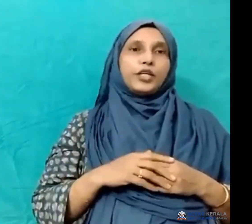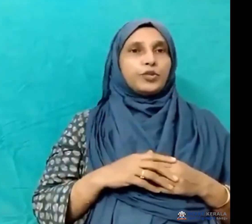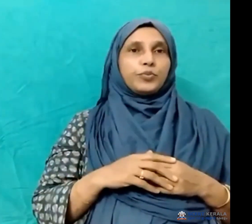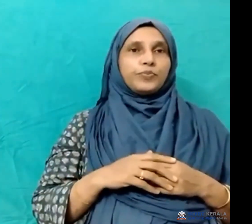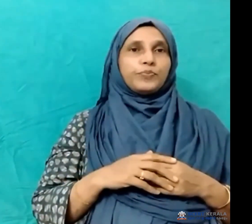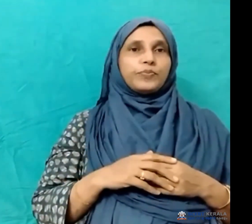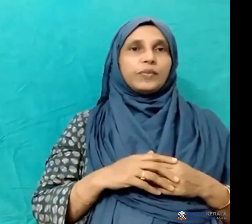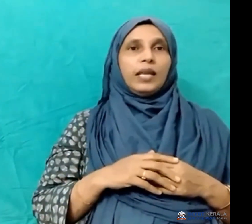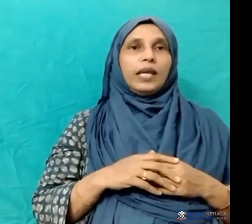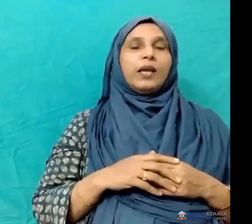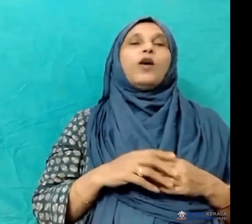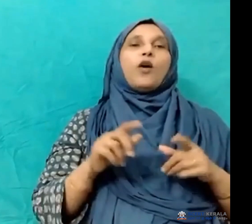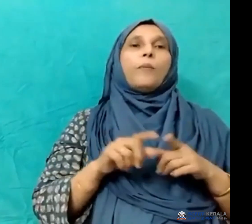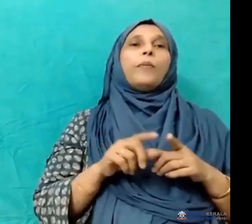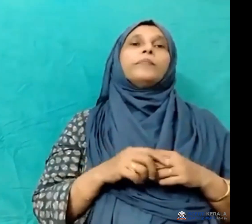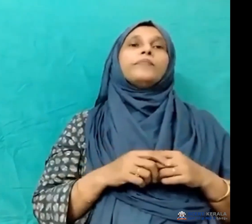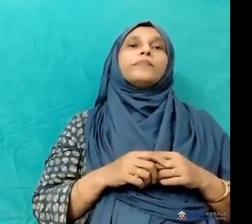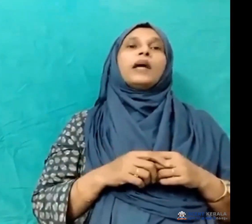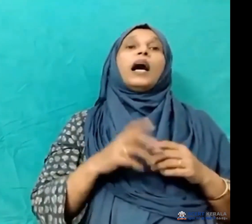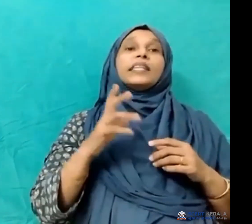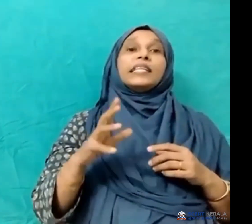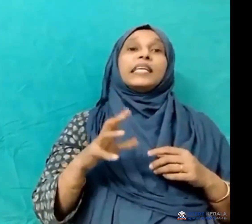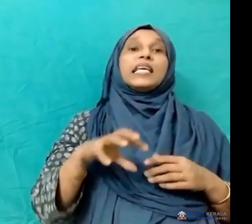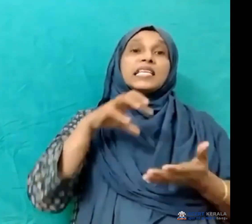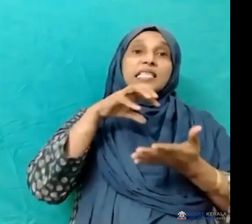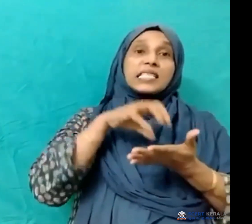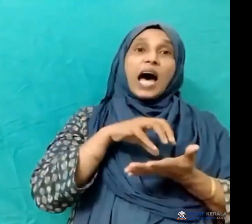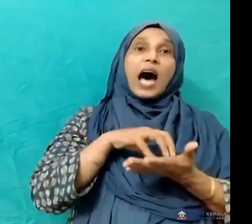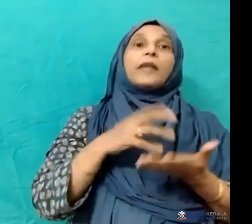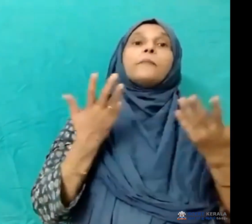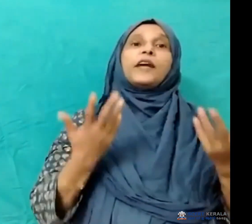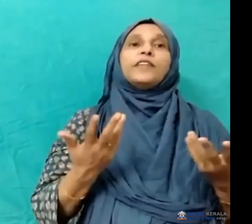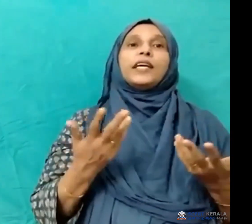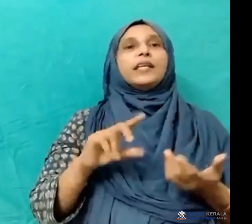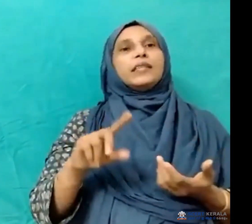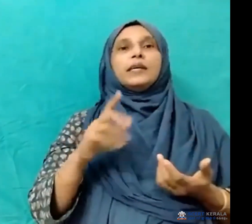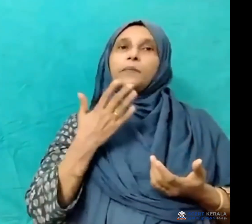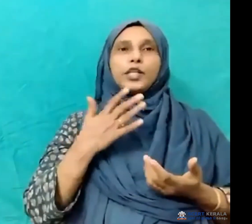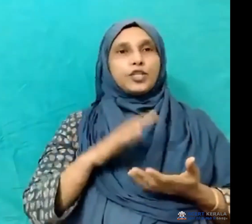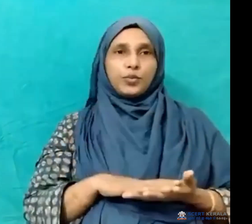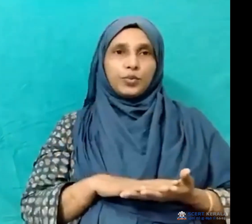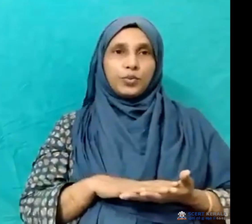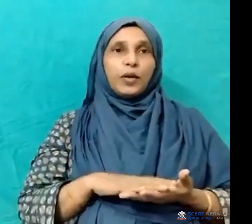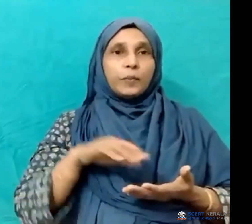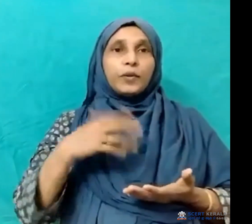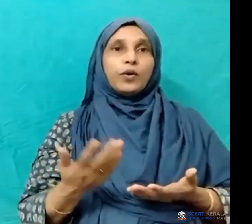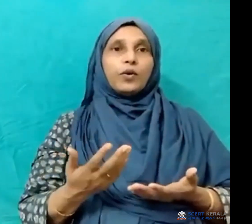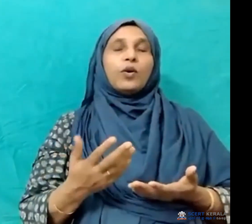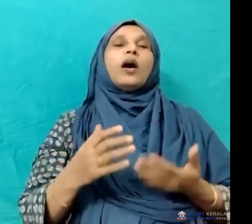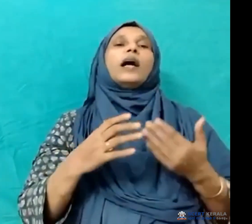പഠിച്ചു അല്ലെ. ഒപ്പം അതിന്റെ സ്ഥാനം എവിടെ എന്ന് പഠിച്ചു. പിന്നോ